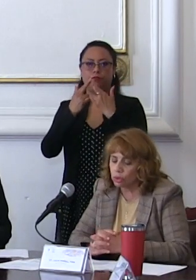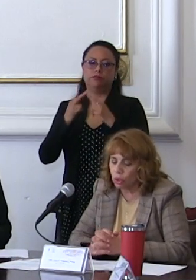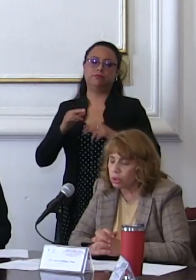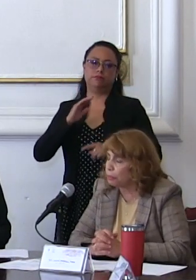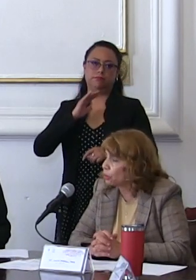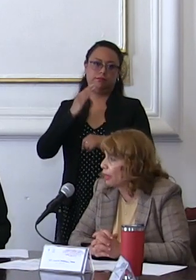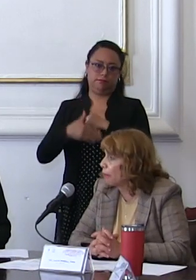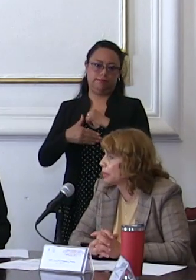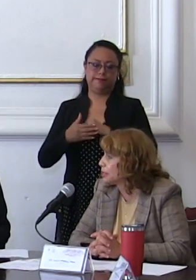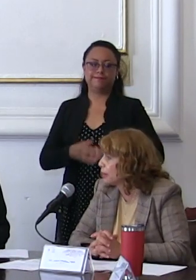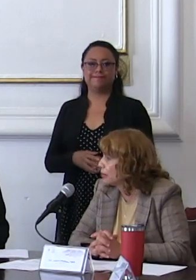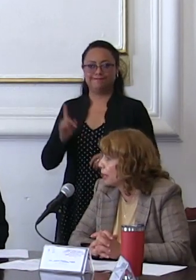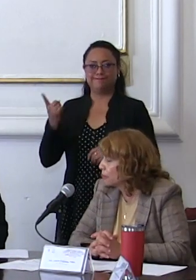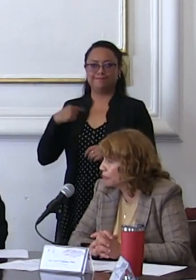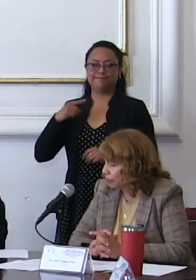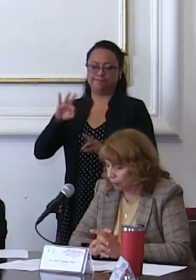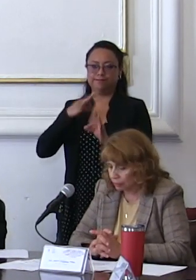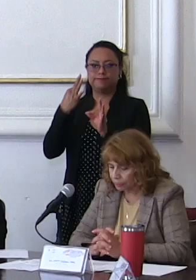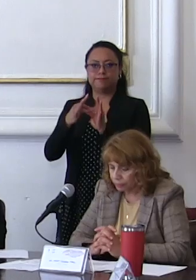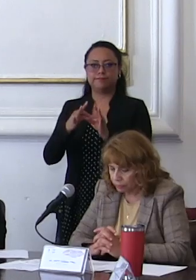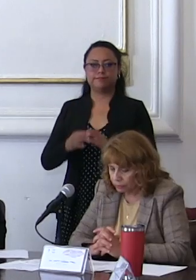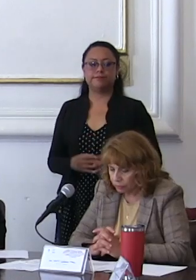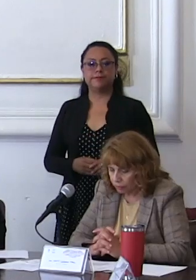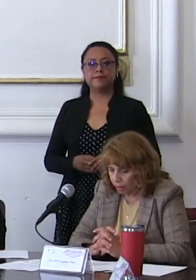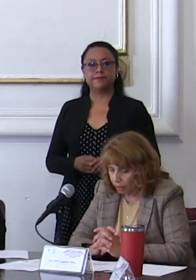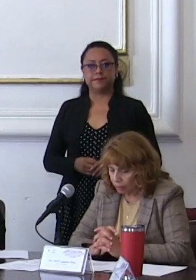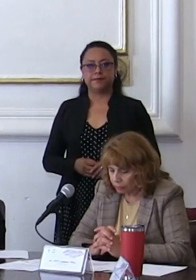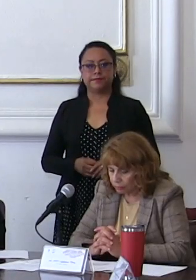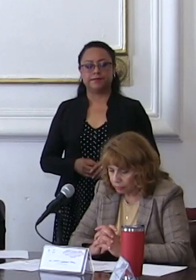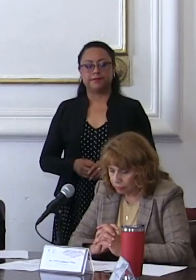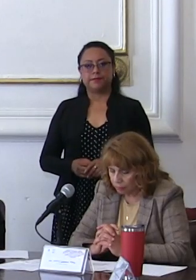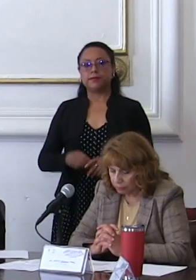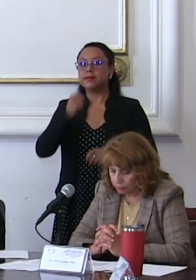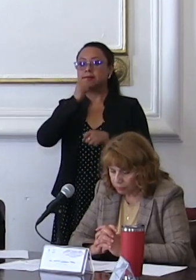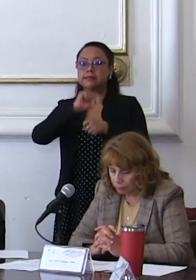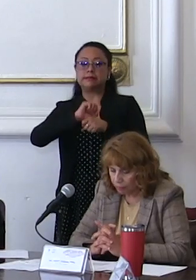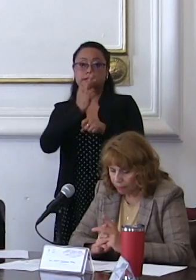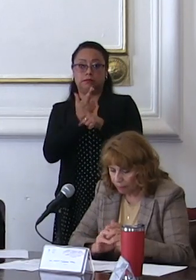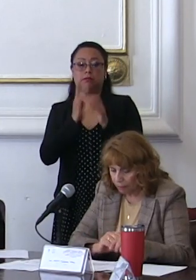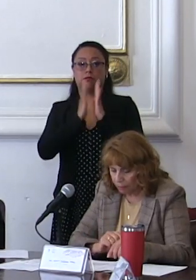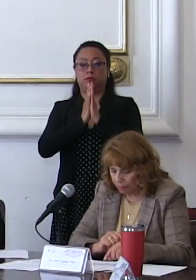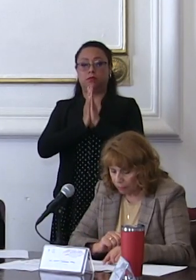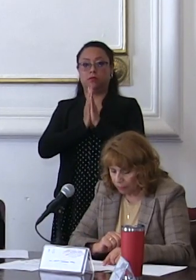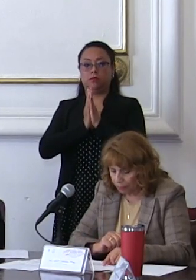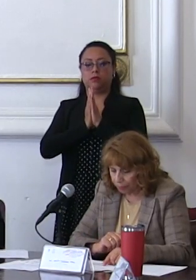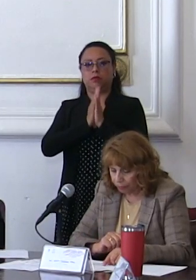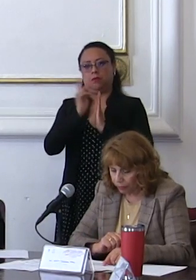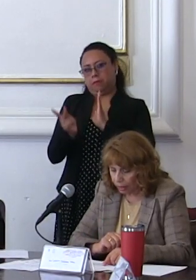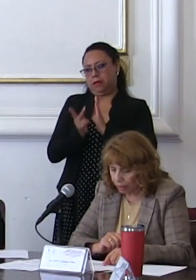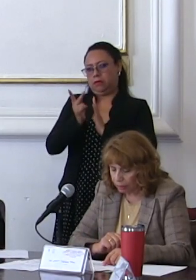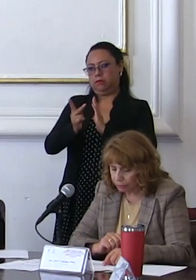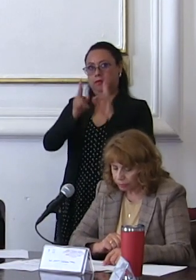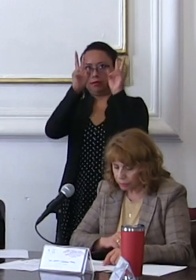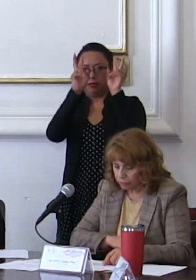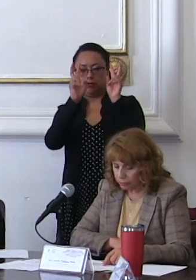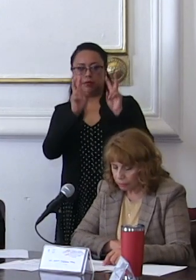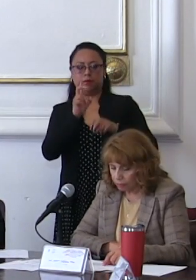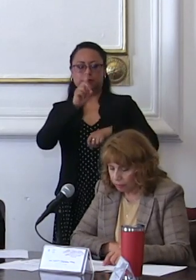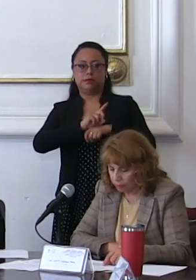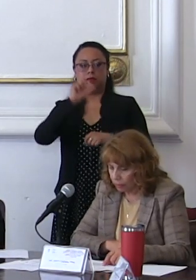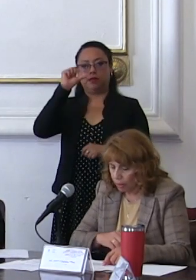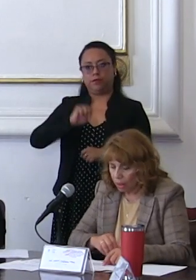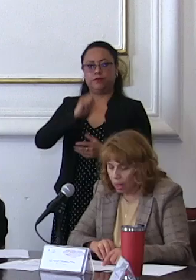su instrucción, diputada presidenta. Consulte la Secretaría si es aprobarse el orden del día de